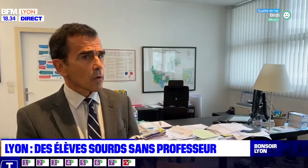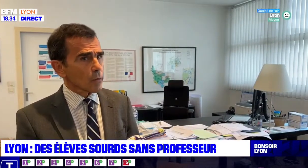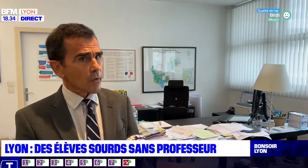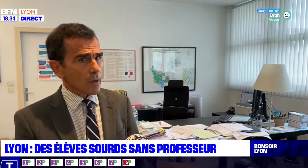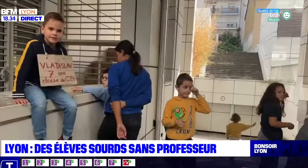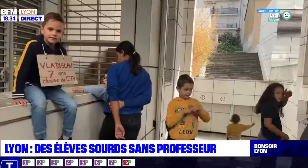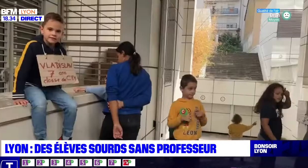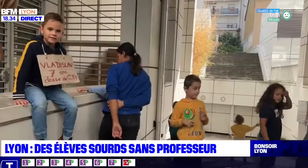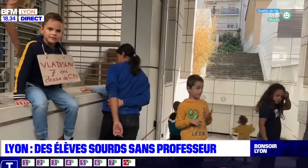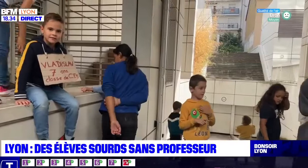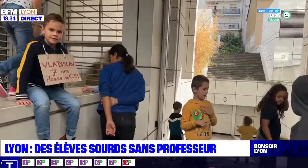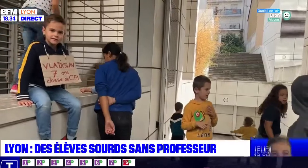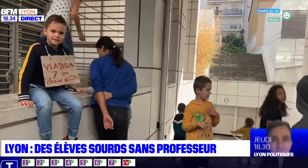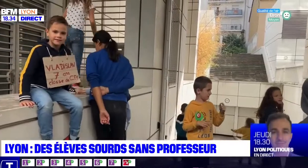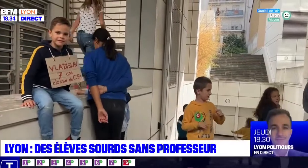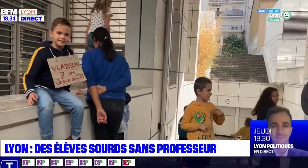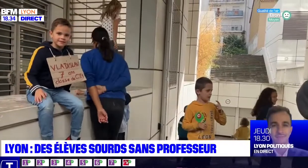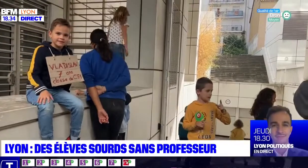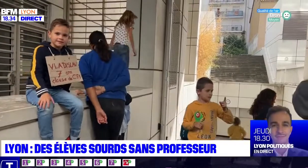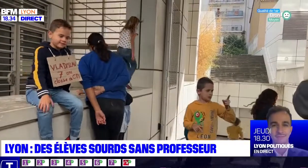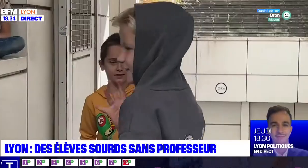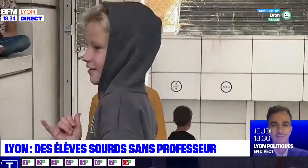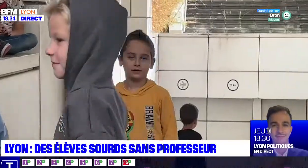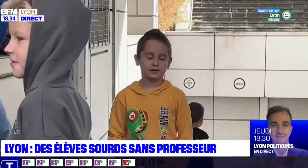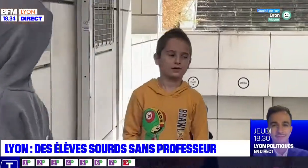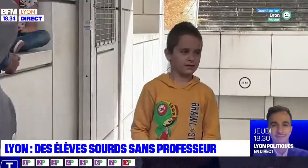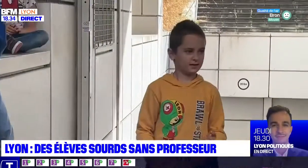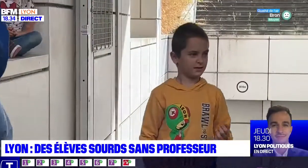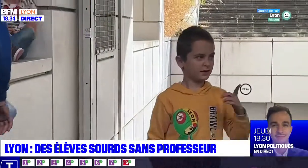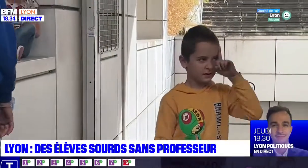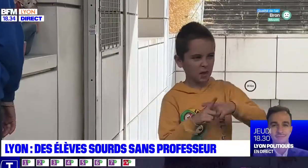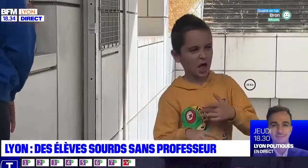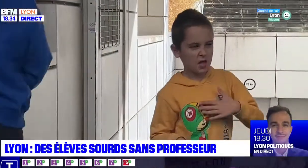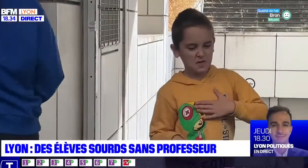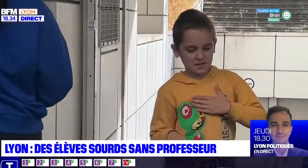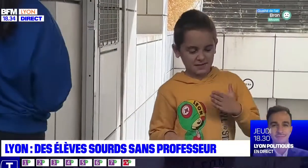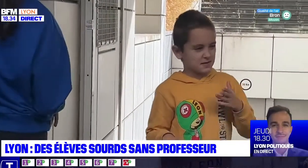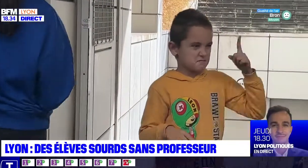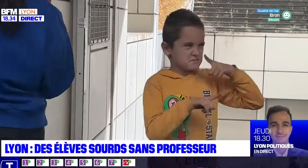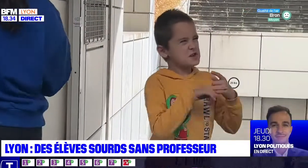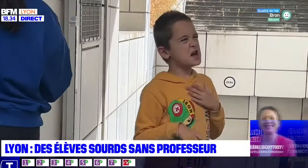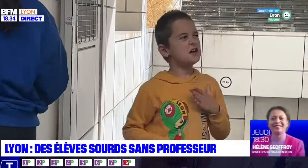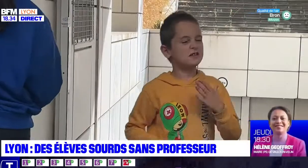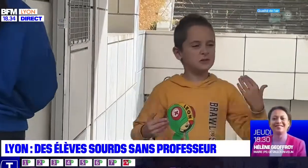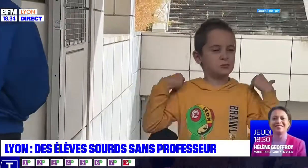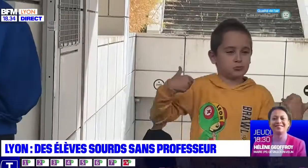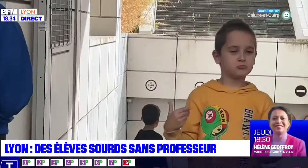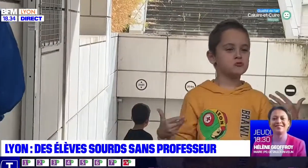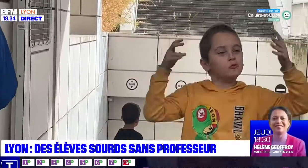Condorcet. 64 enfants sourds sont scolarisés de la maternelle à la terminale dans cette filière bilingue LSF. Seuls trois établissements de ce type